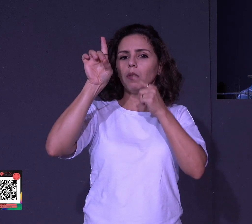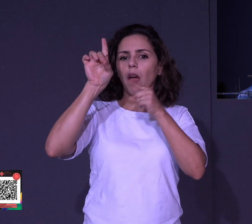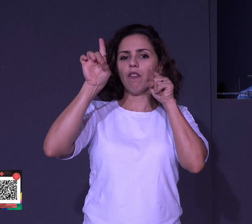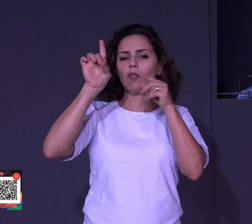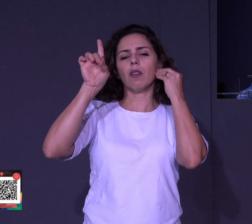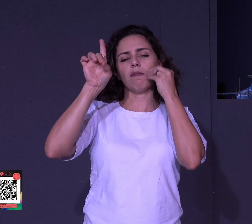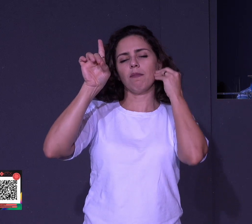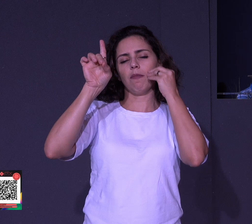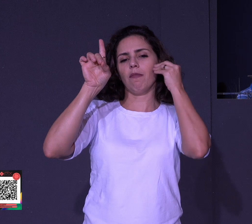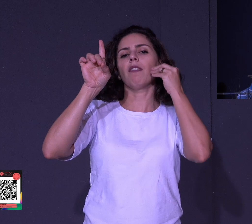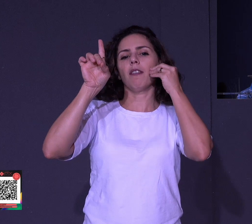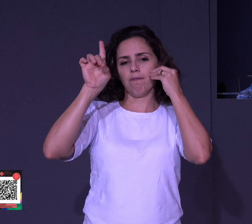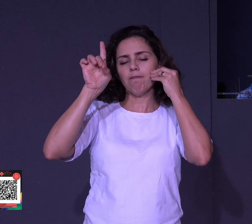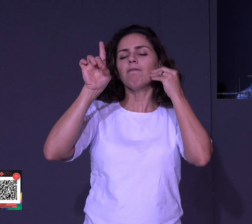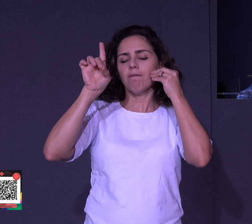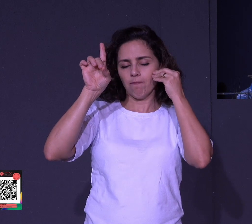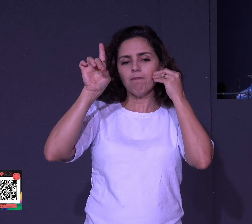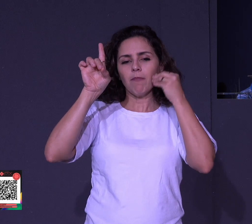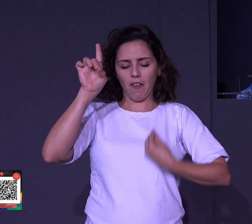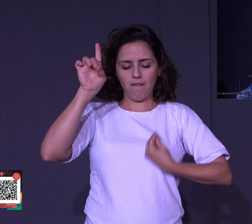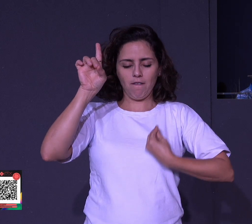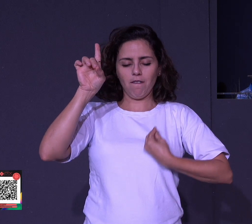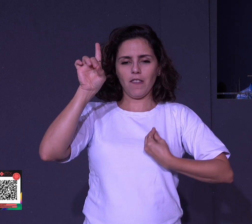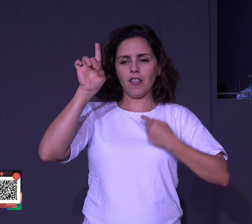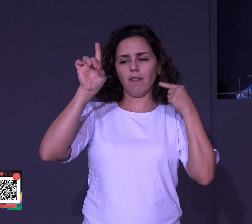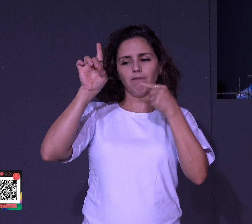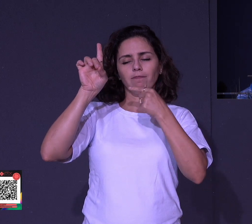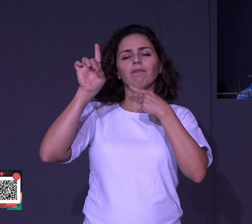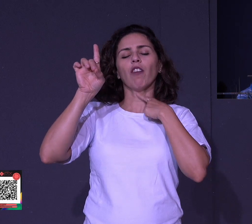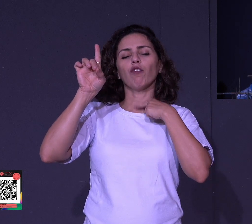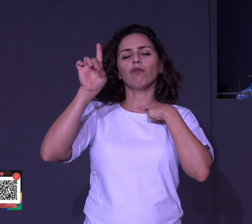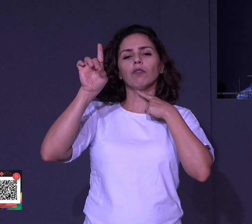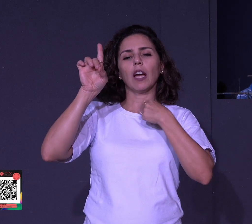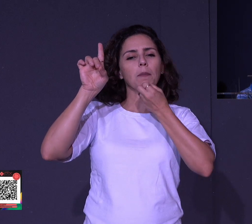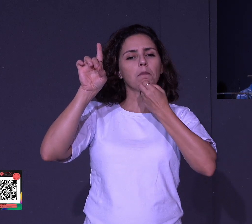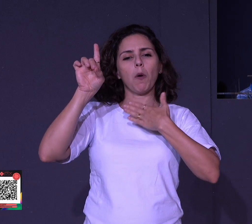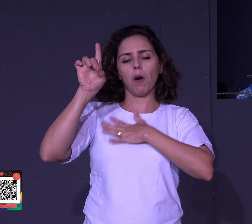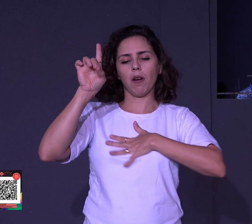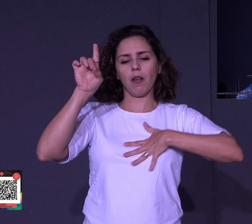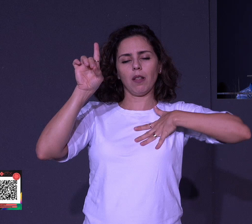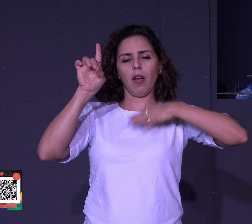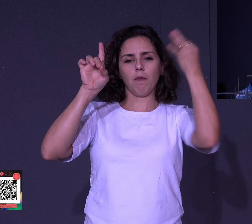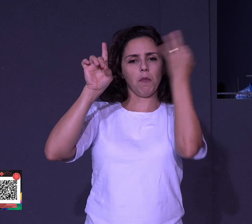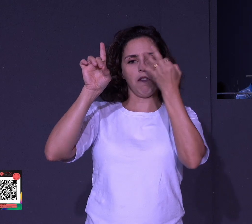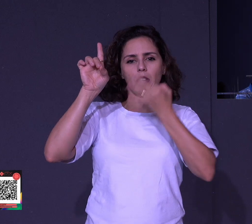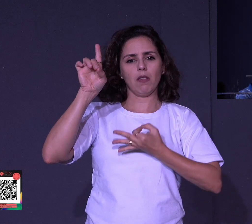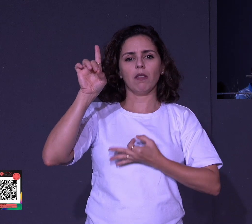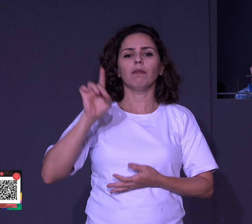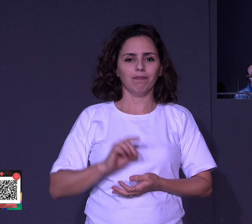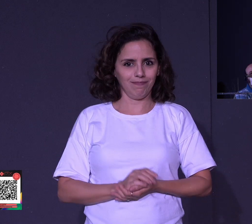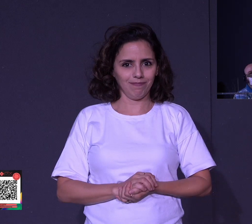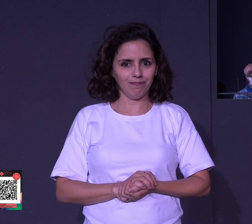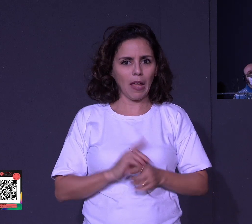que a vontade de Deus é boa, agradável e perfeita. A decisão é minha e